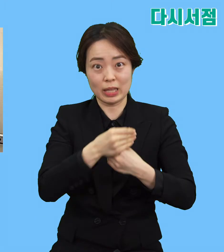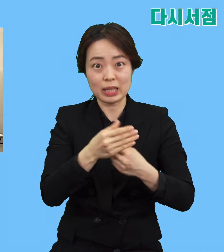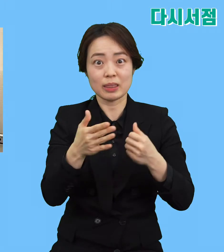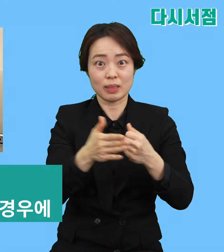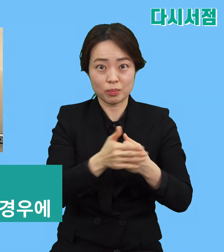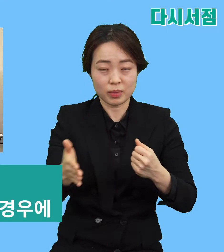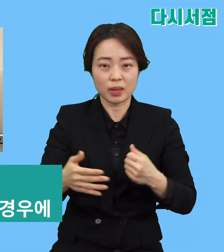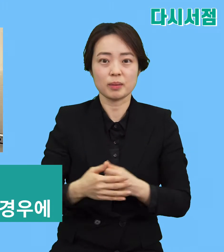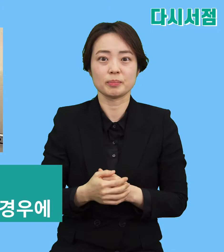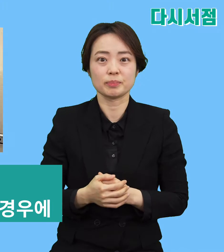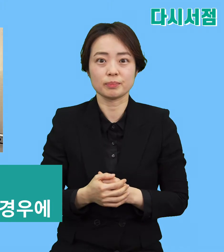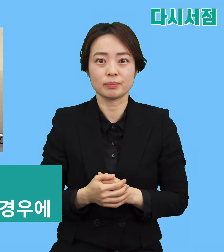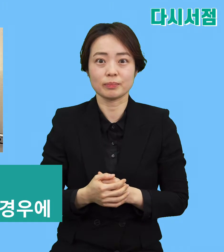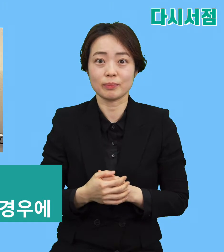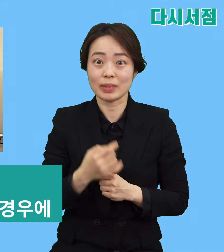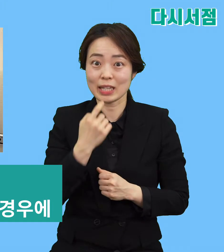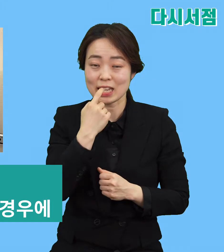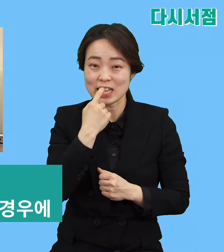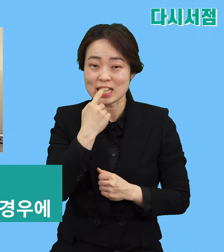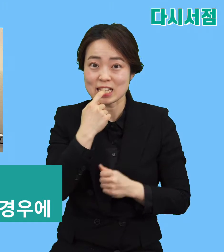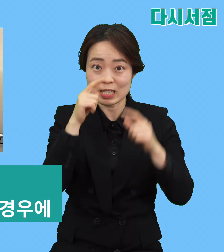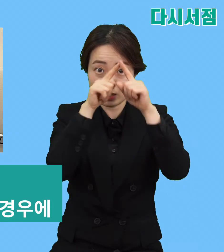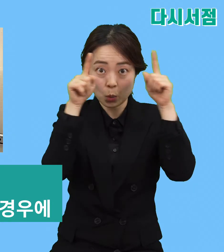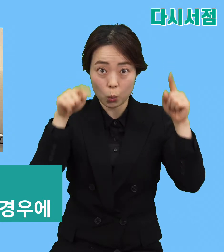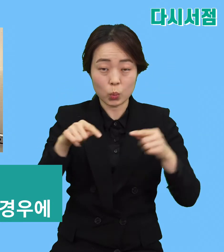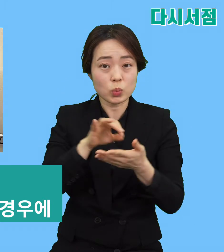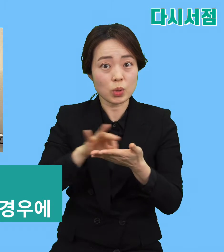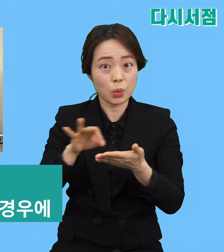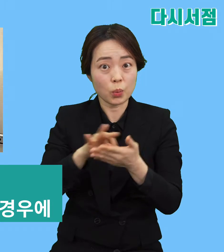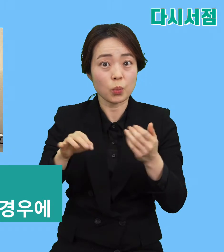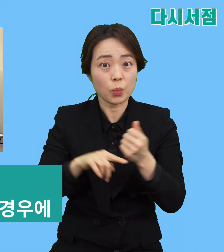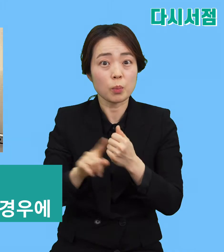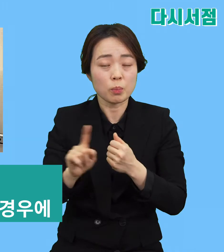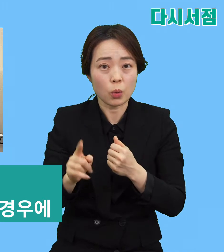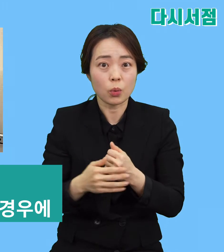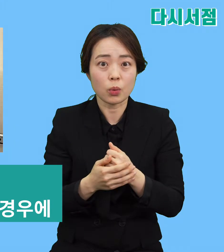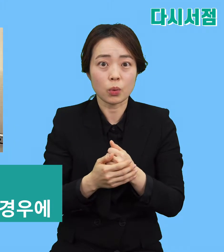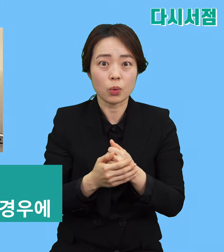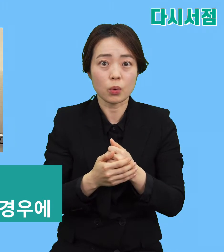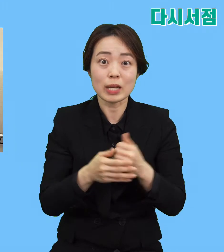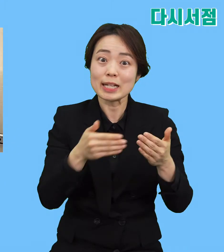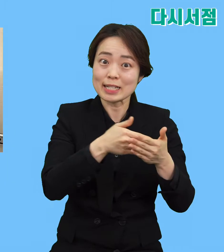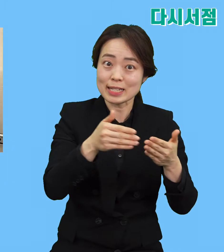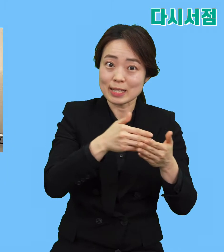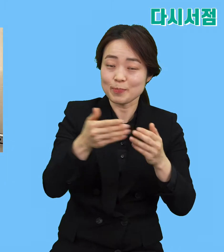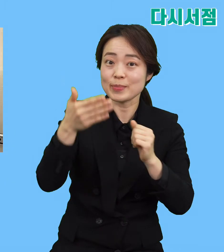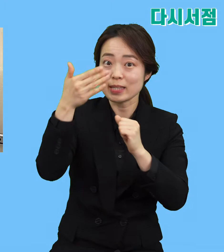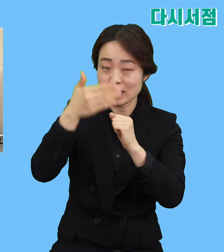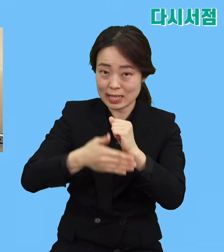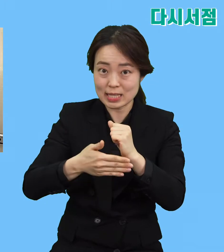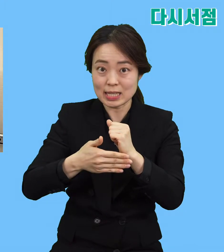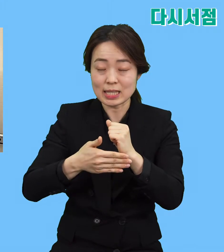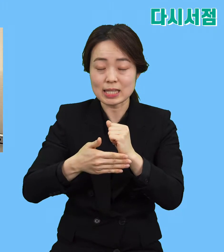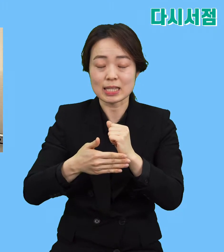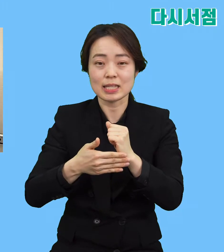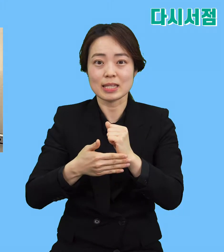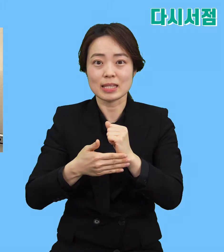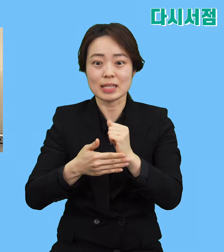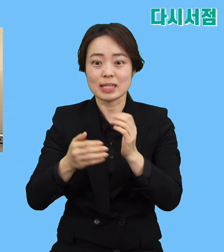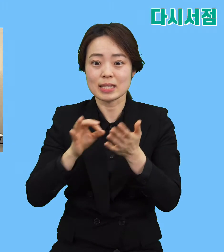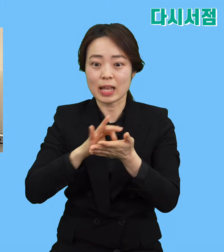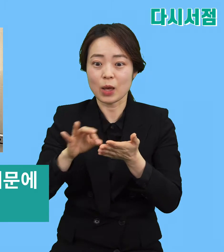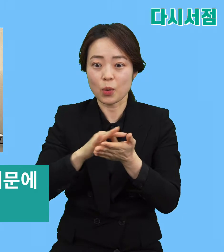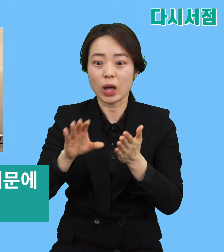필요하고요. 그리고 백색 종이는 그림이나 사진이 들어가는 경우에 만약 미색 종이를